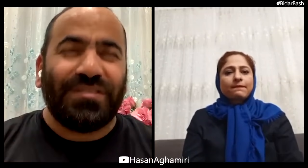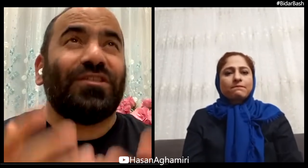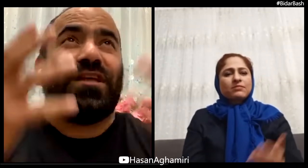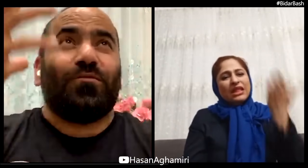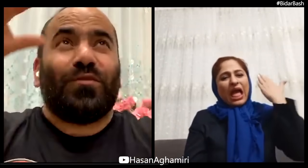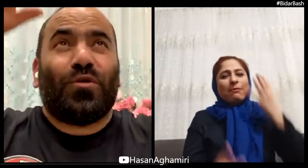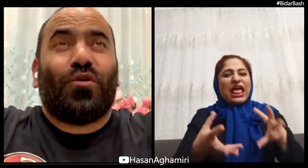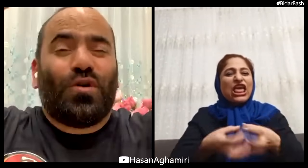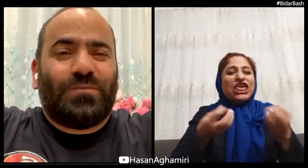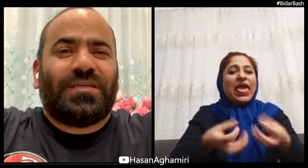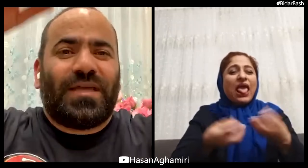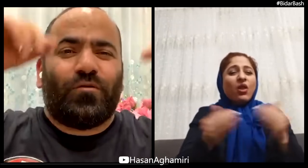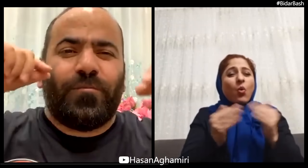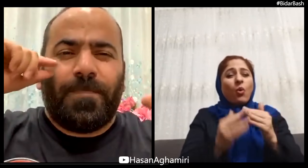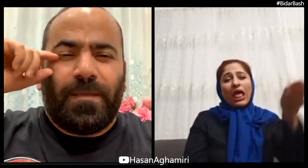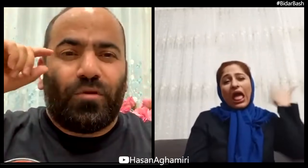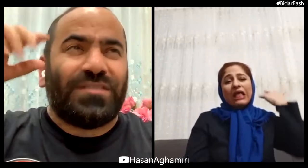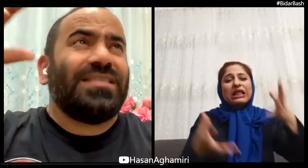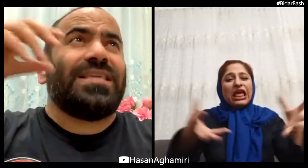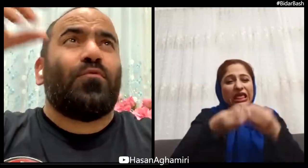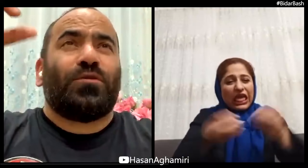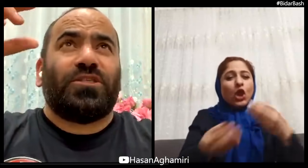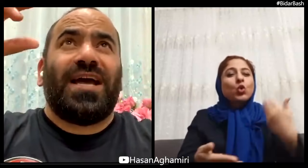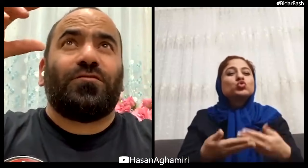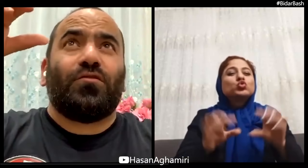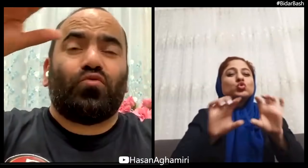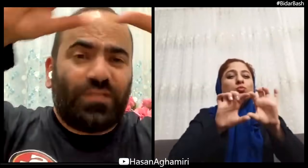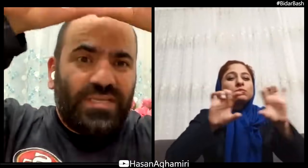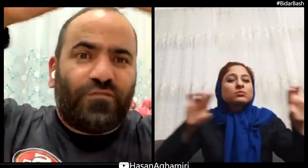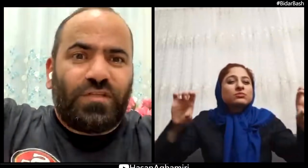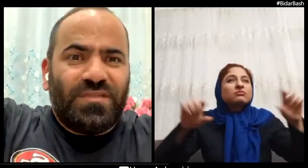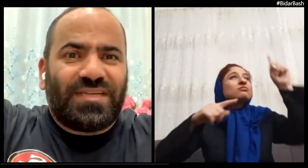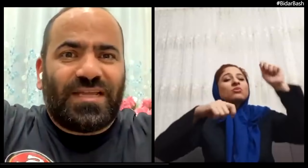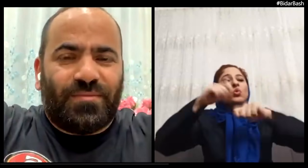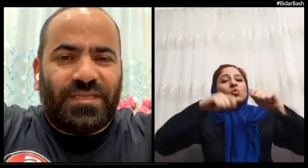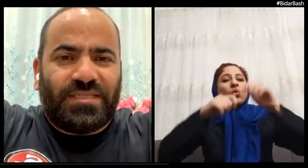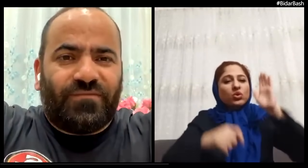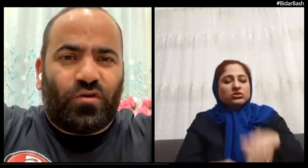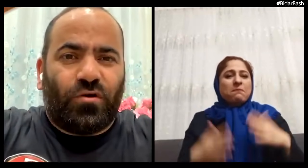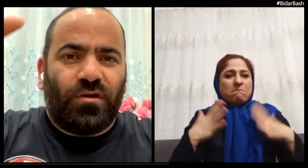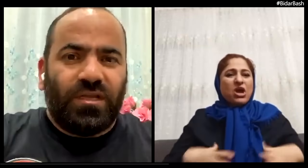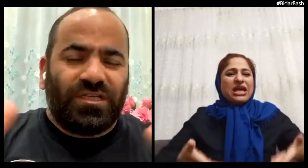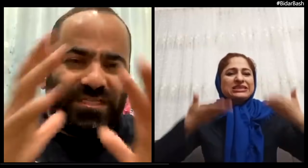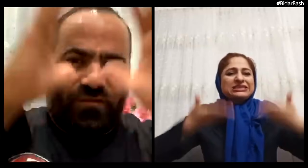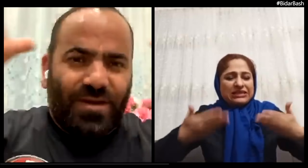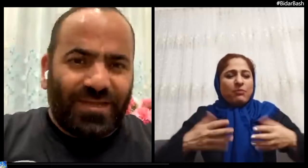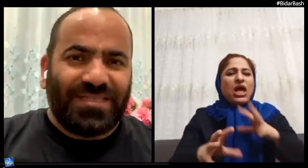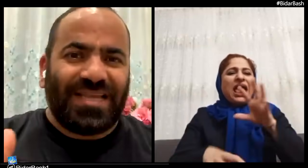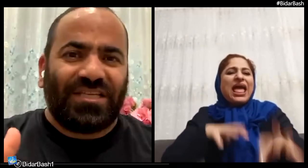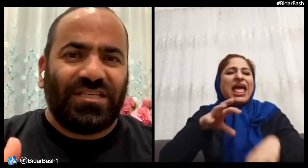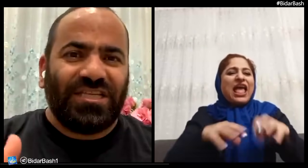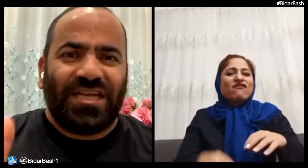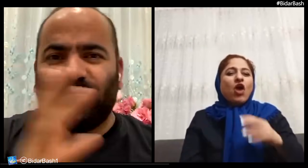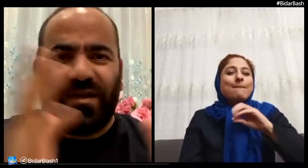و اینا میذاشتن و بعد اون بالا خاک میریختن و میخواستن سبک بشه، حتی کود حیوانی میریختن بین دیوارا که دیوارم